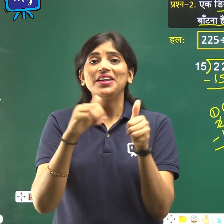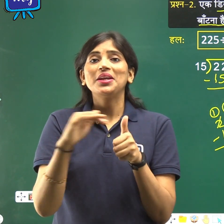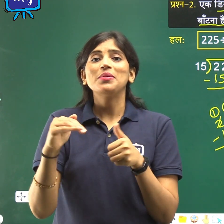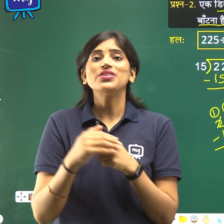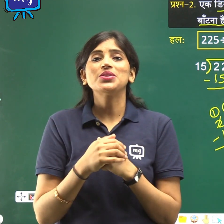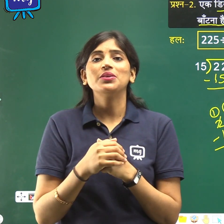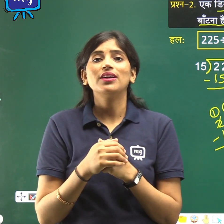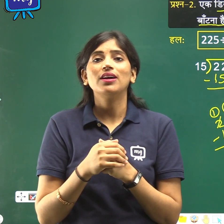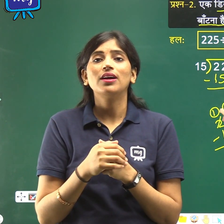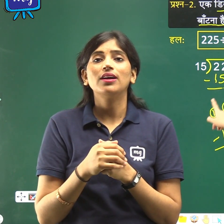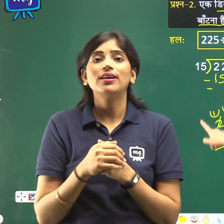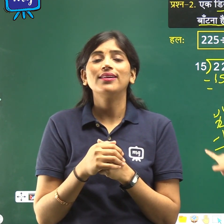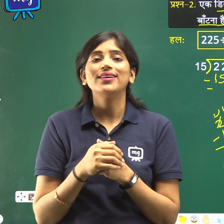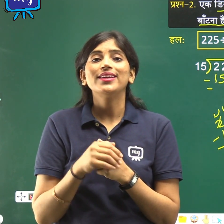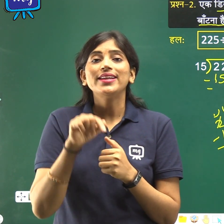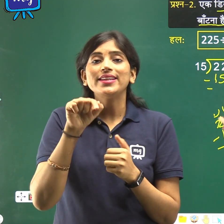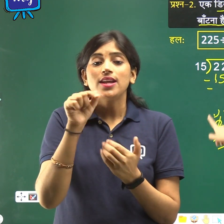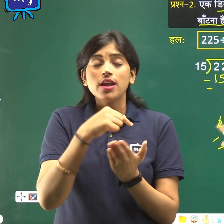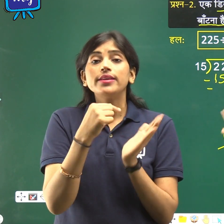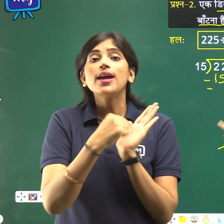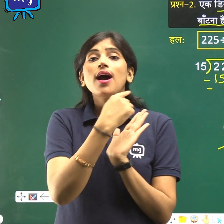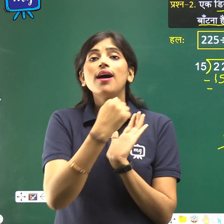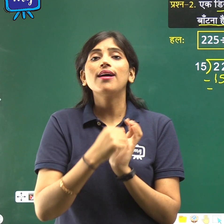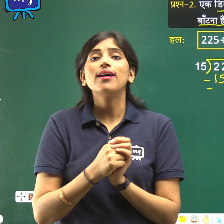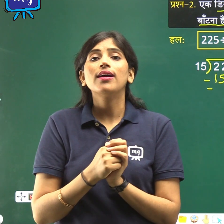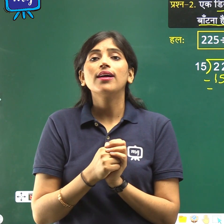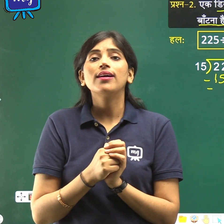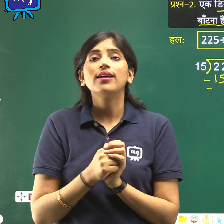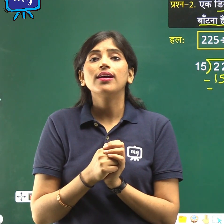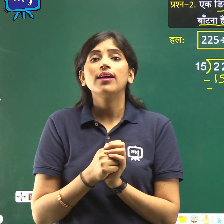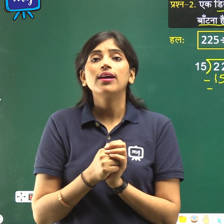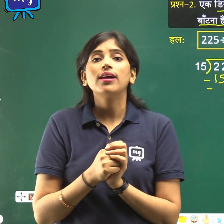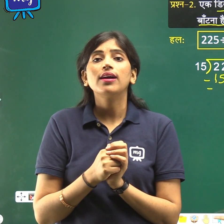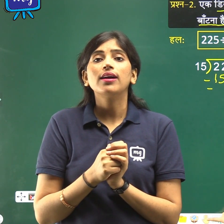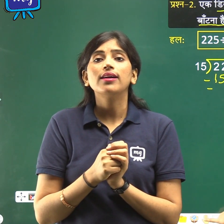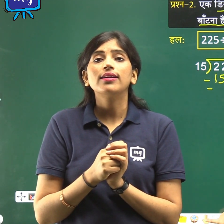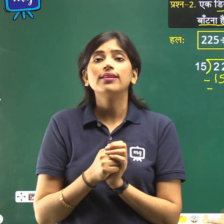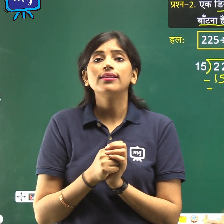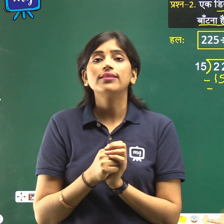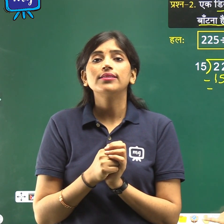बच्चों। तो यहाँ